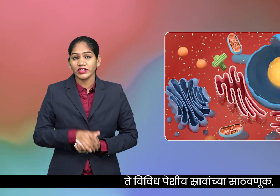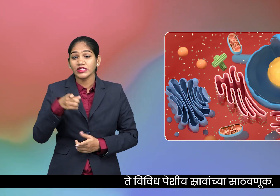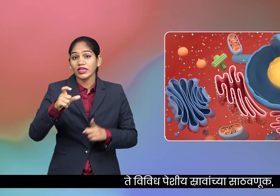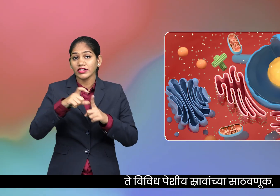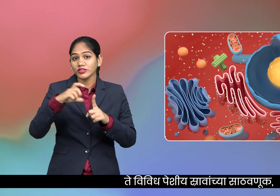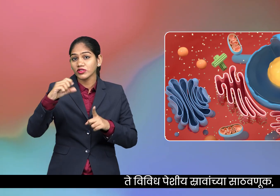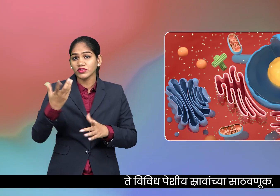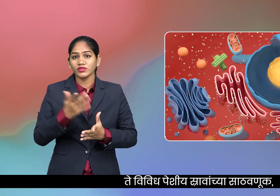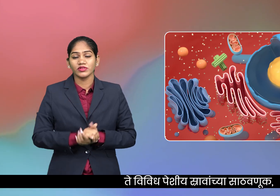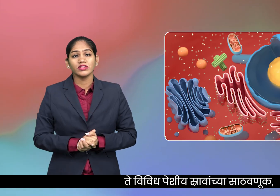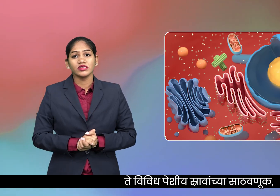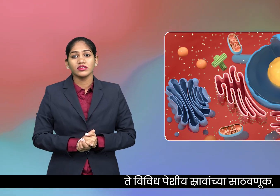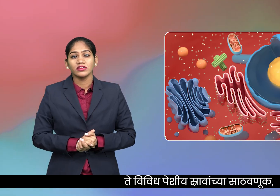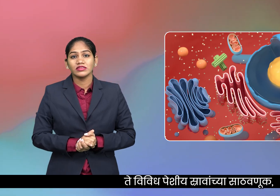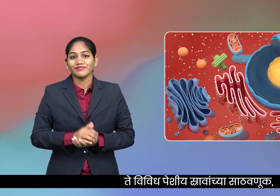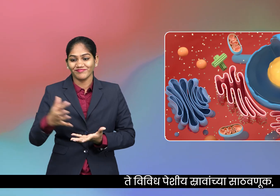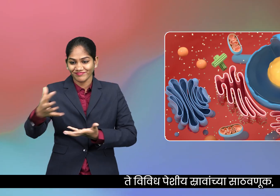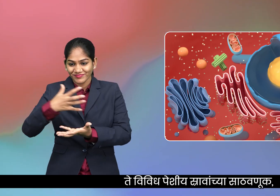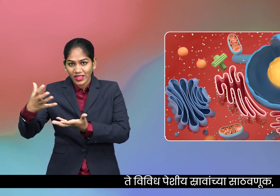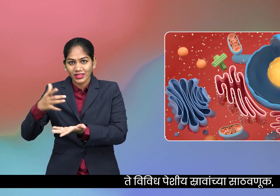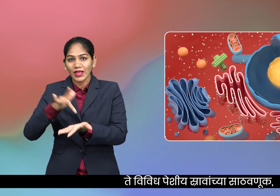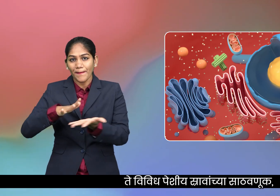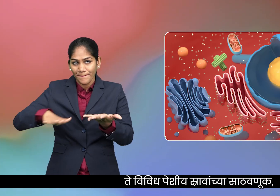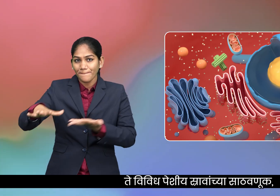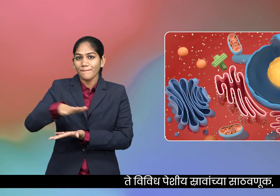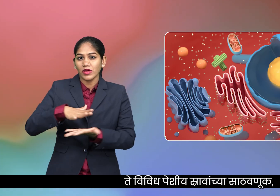ते विविध पेशीय स्वतंत्राच्या साठवणूक